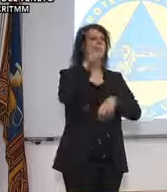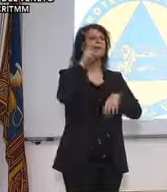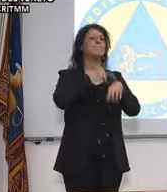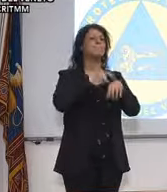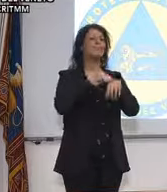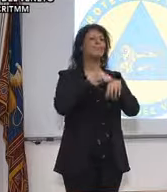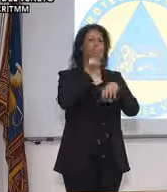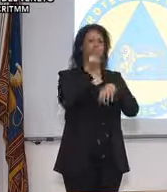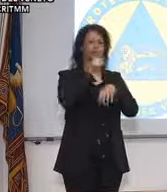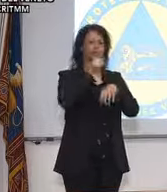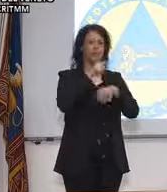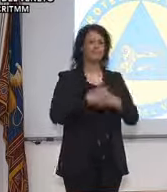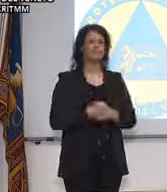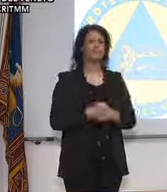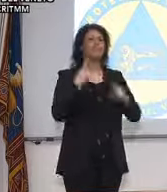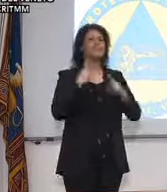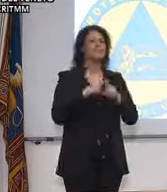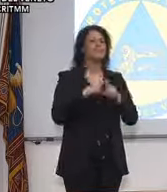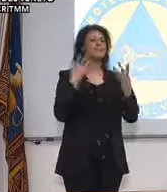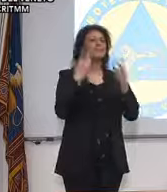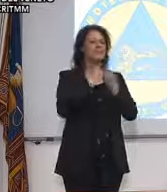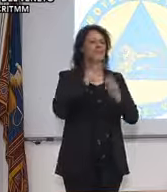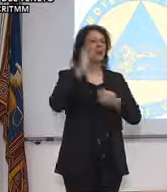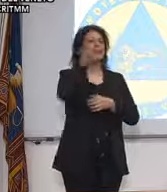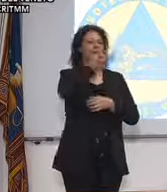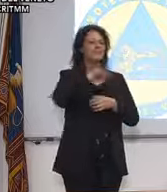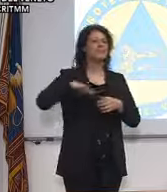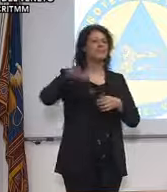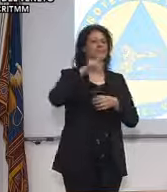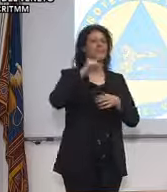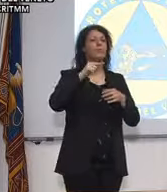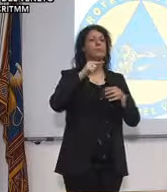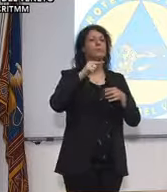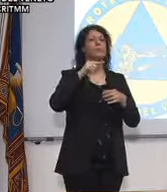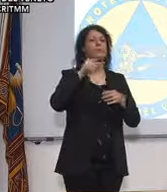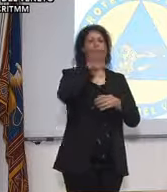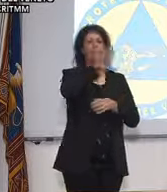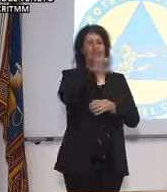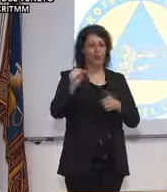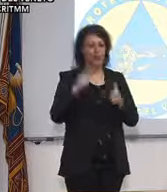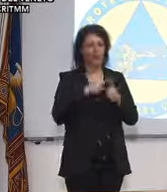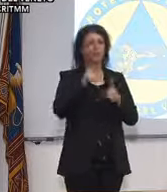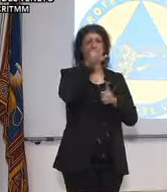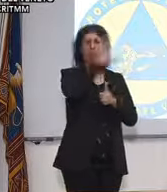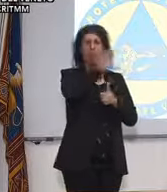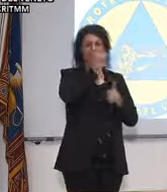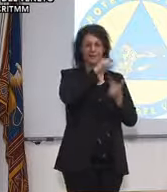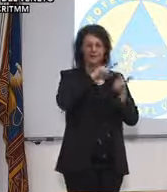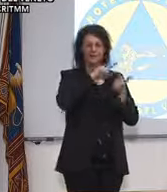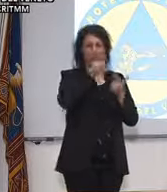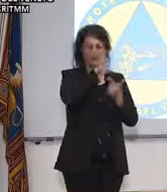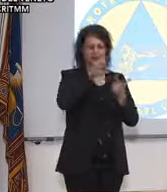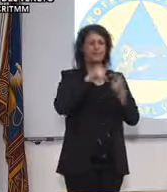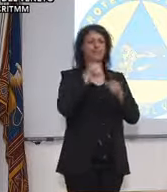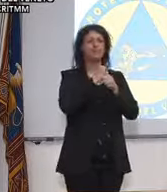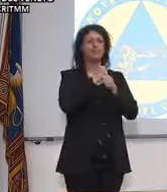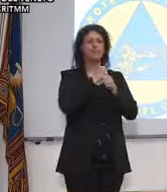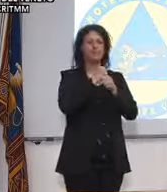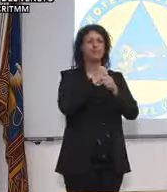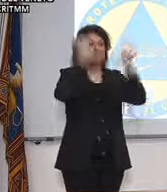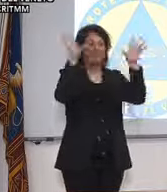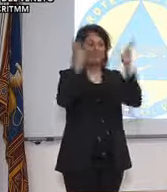alle altre regioni del bacino padano, quindi Emilia Romagna, la Lombardia e il Piemonte, insieme alle loro